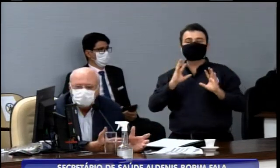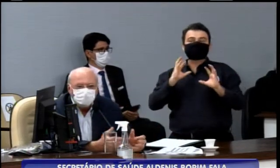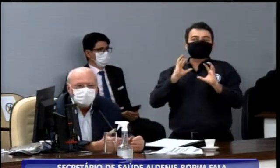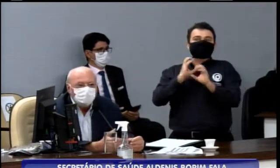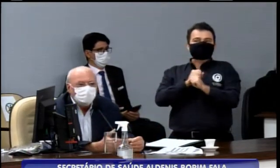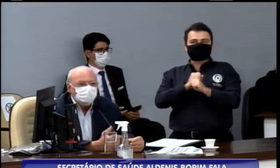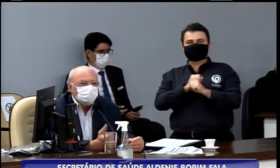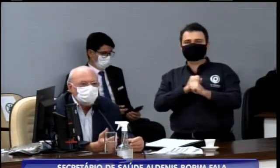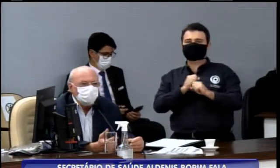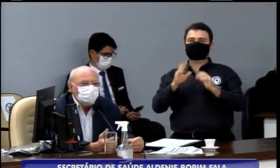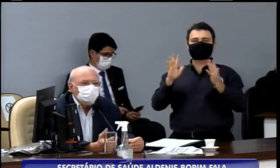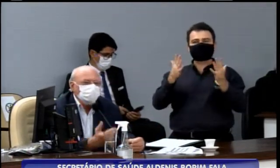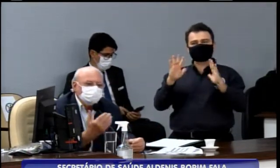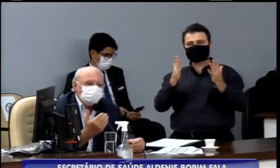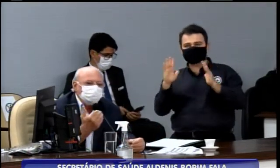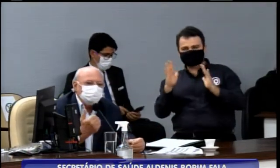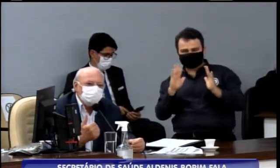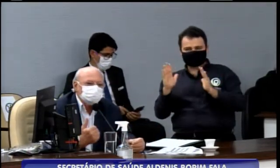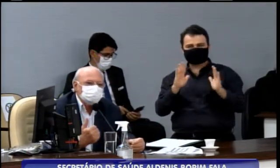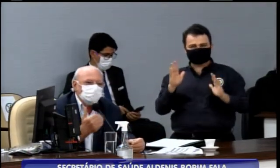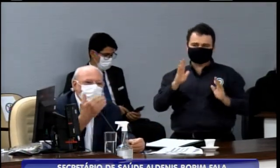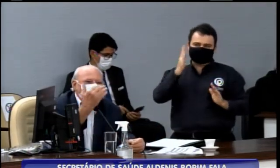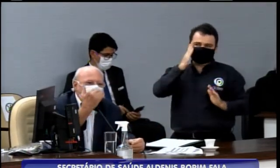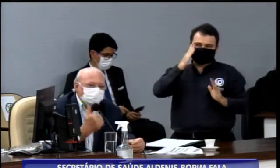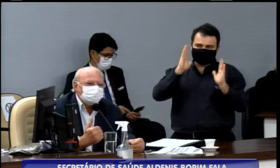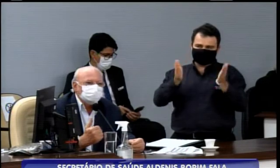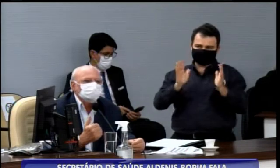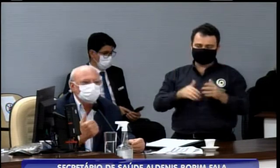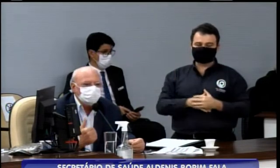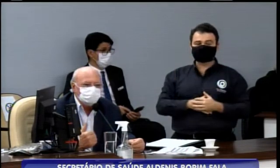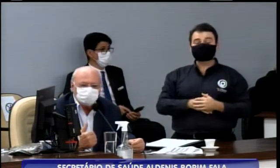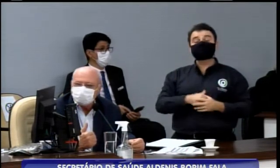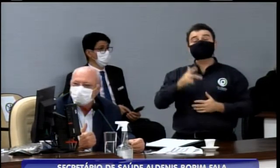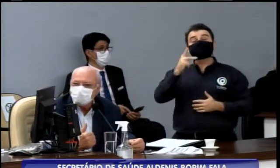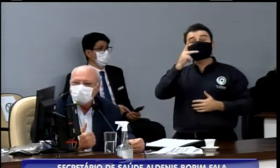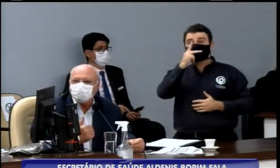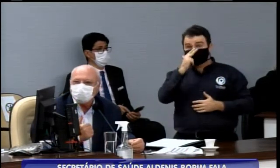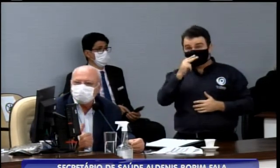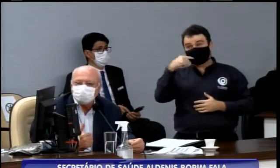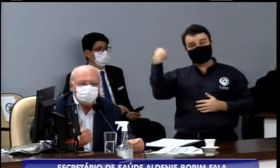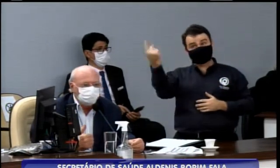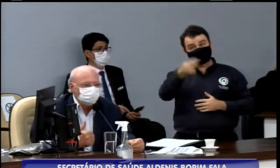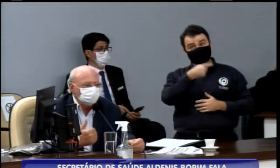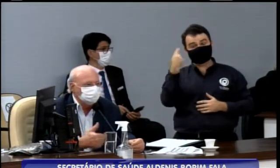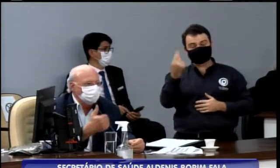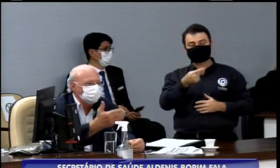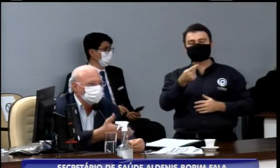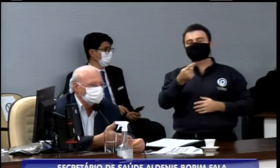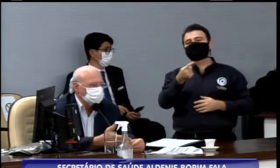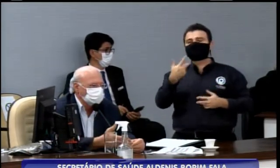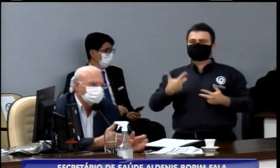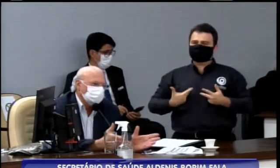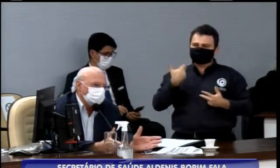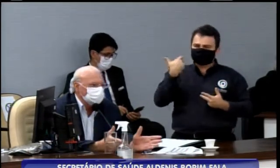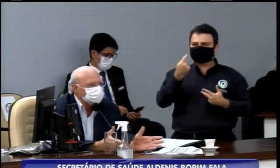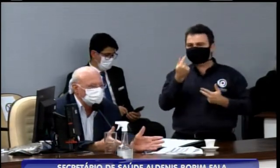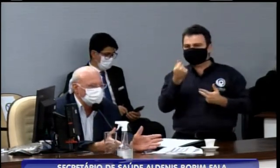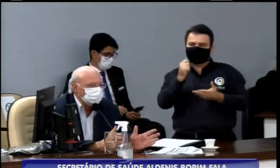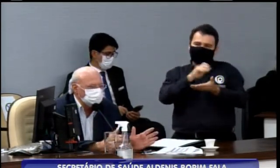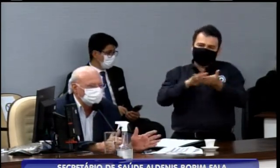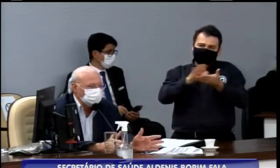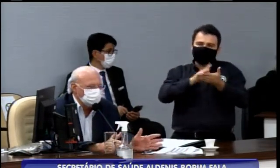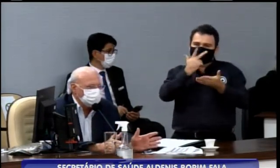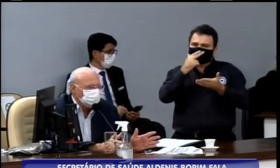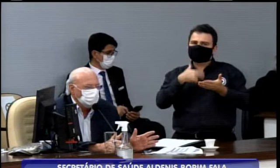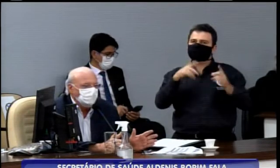hospital. Por quê? Porque a tendência é queda do valor. A partir do momento que eu dou um valor, o nego bate o pé